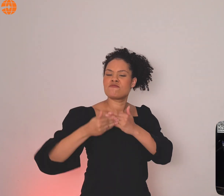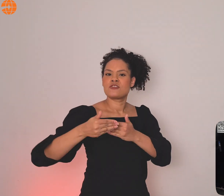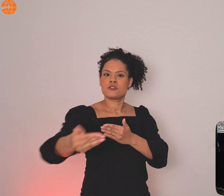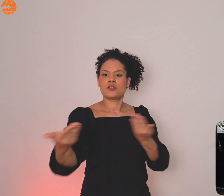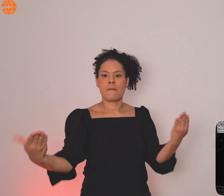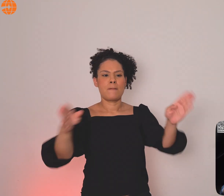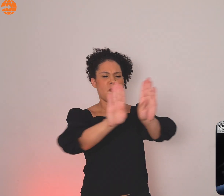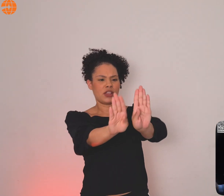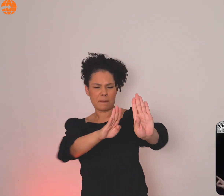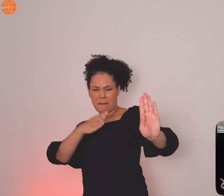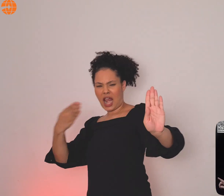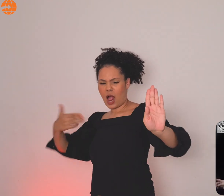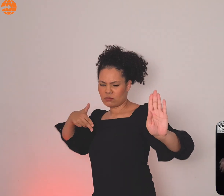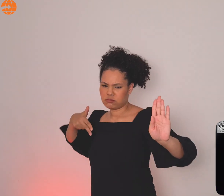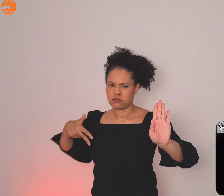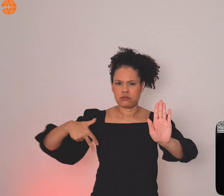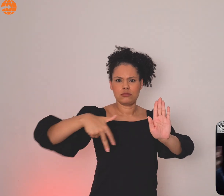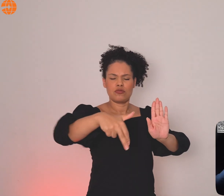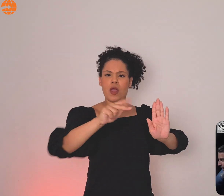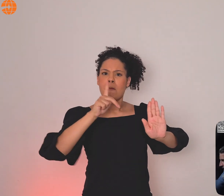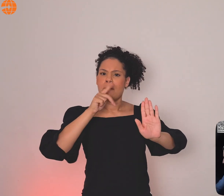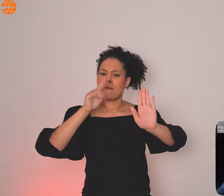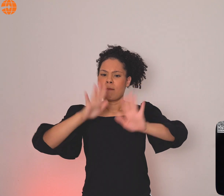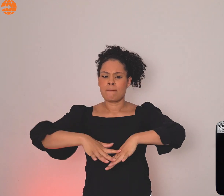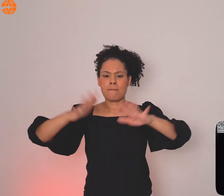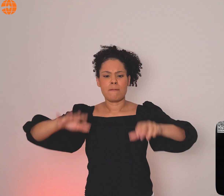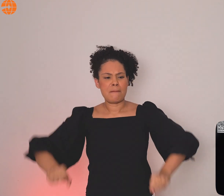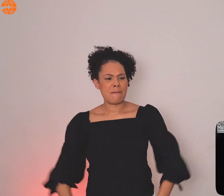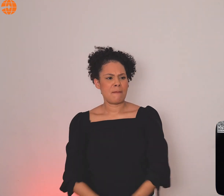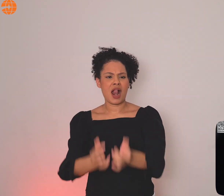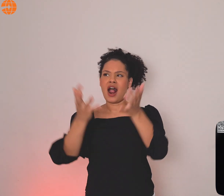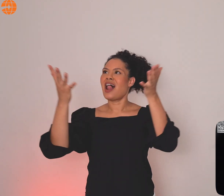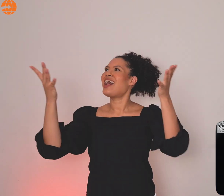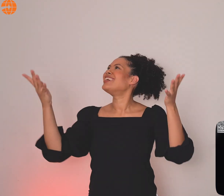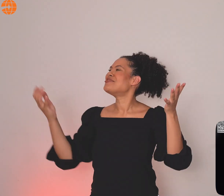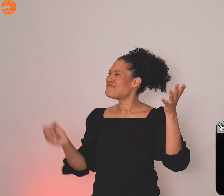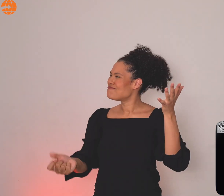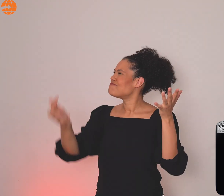se abrir e o mar vai recuar para você passar.